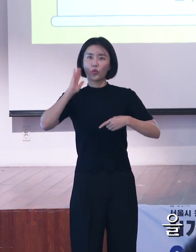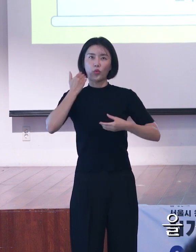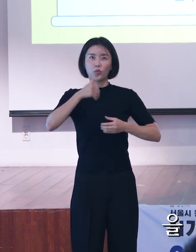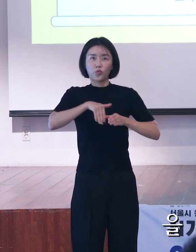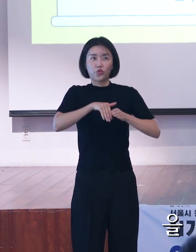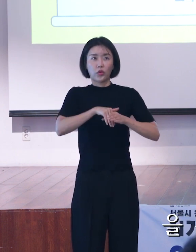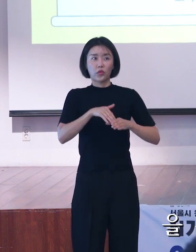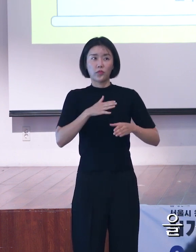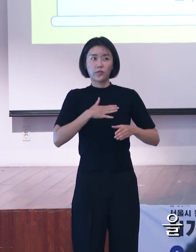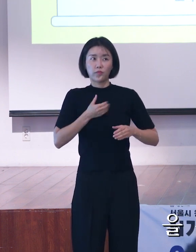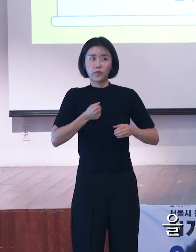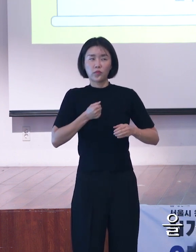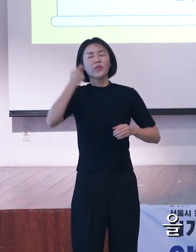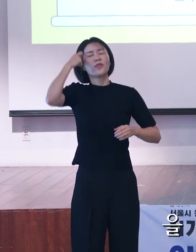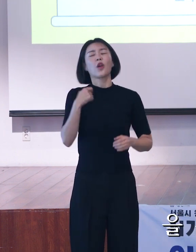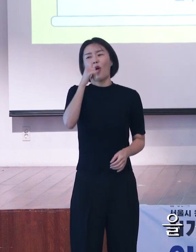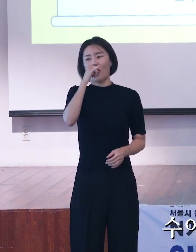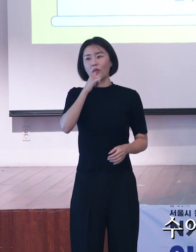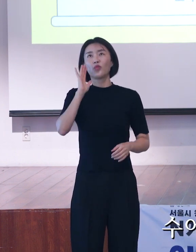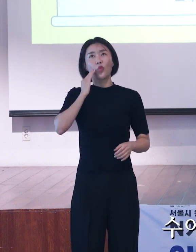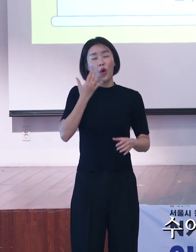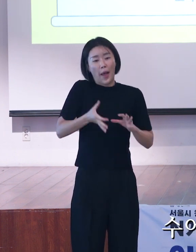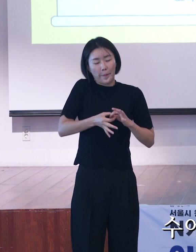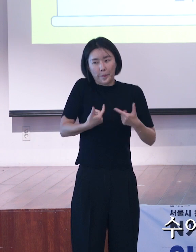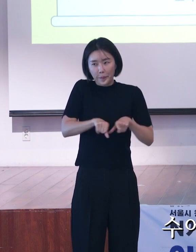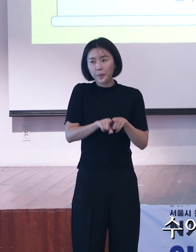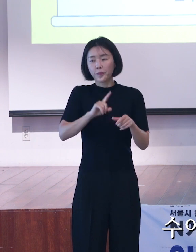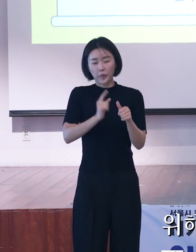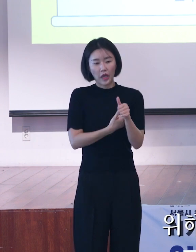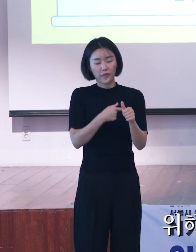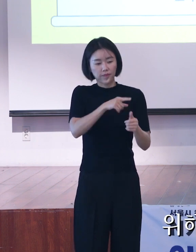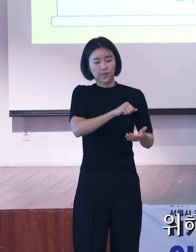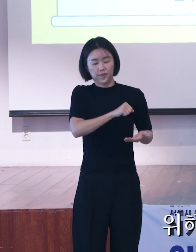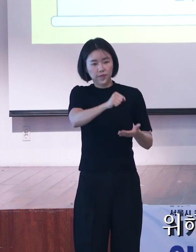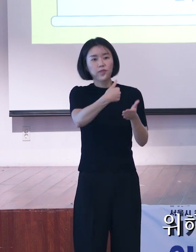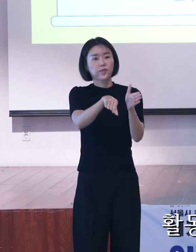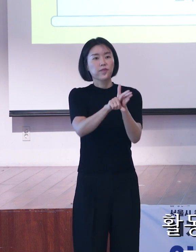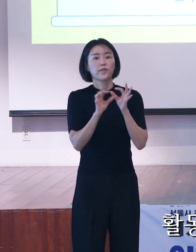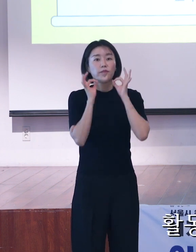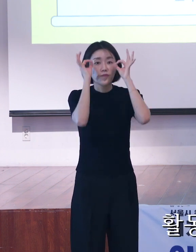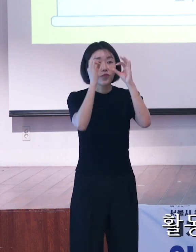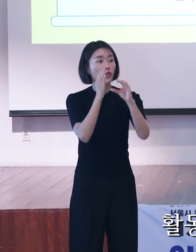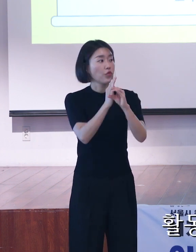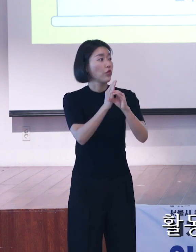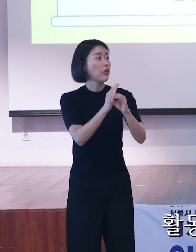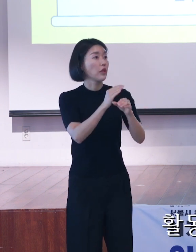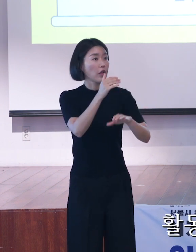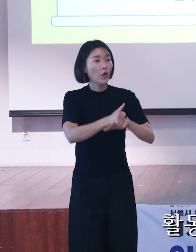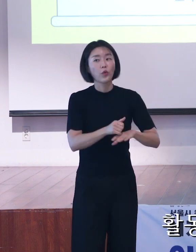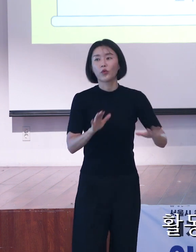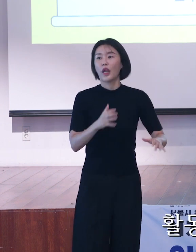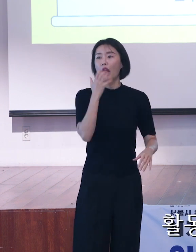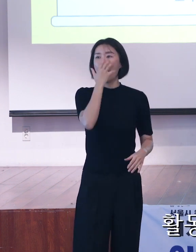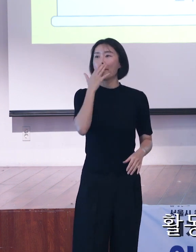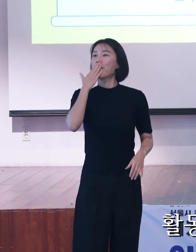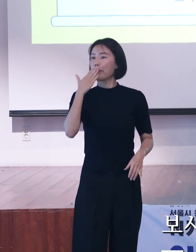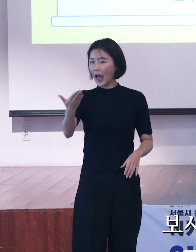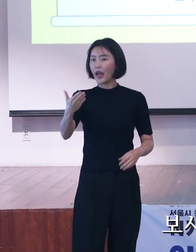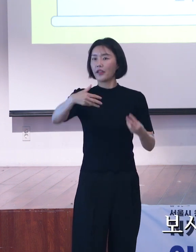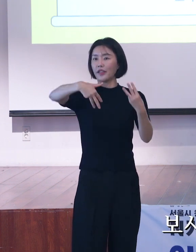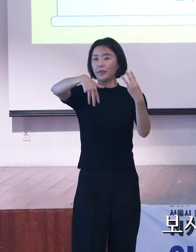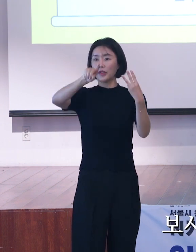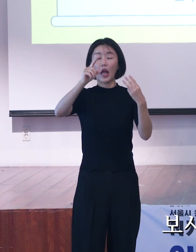위해서 저희가 고민을 하면서 활동을 진행하고 있습니다. 보시는 것과 같이 이렇게 아파 네트워크로 지금